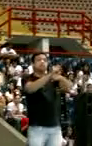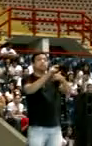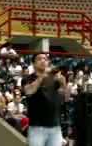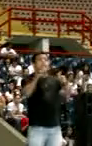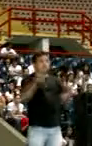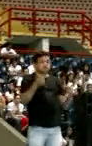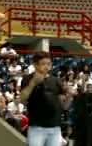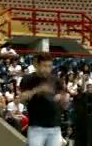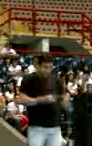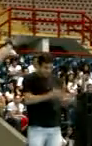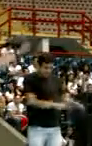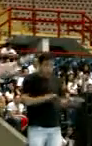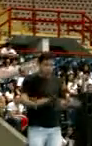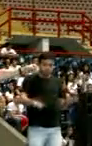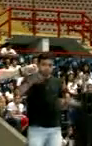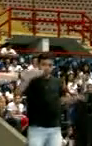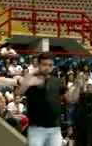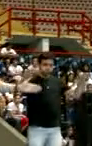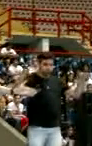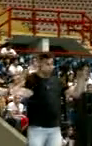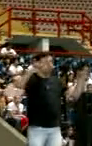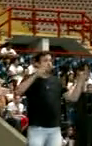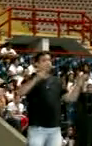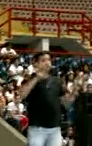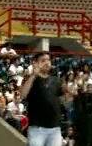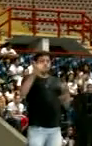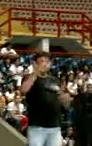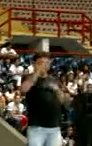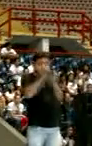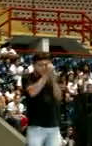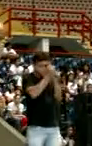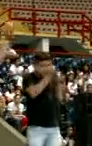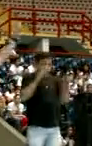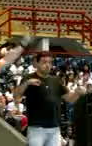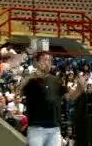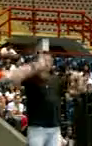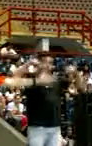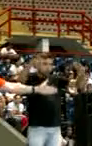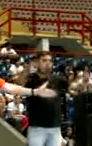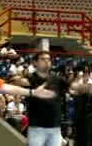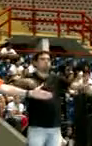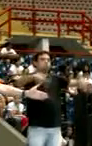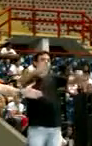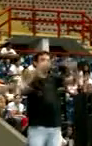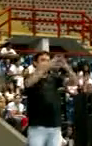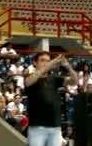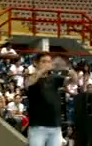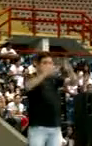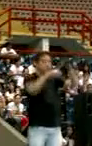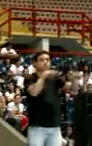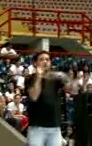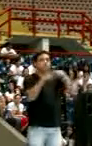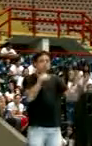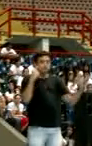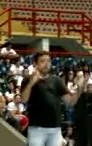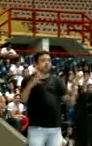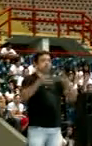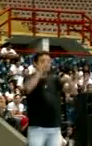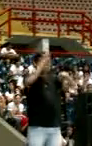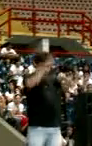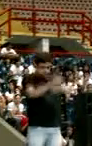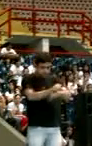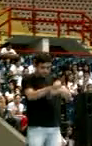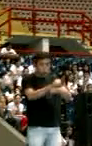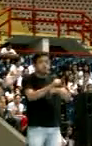para nascer uma nova geração de soldados. Passaram 10 anos sem guerra. Aí depois começou de novo. Aí morreu todo mundo. Para de novo. A